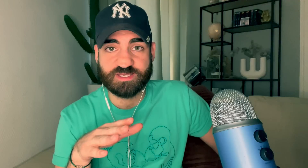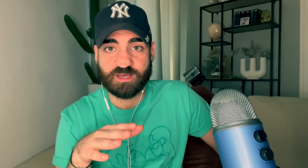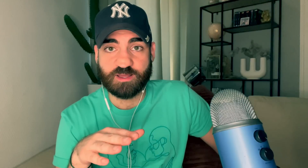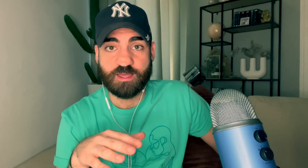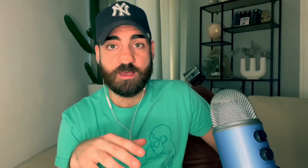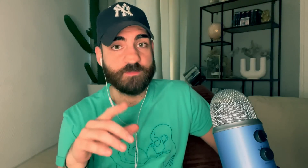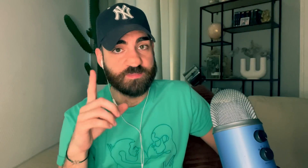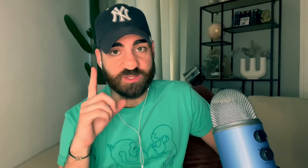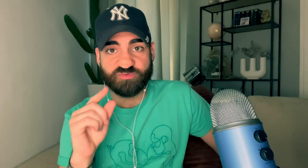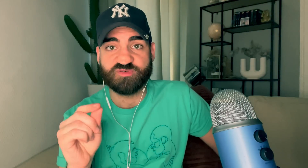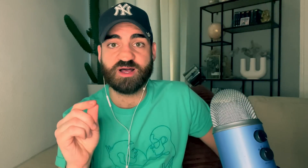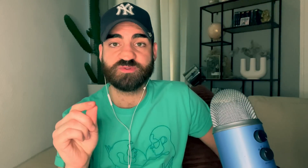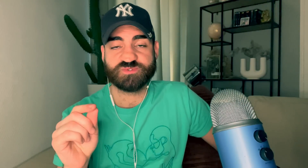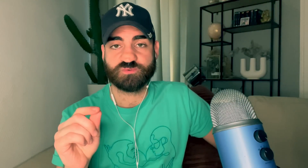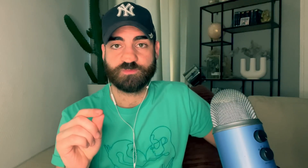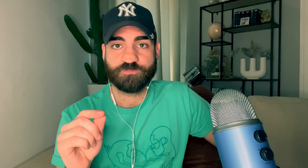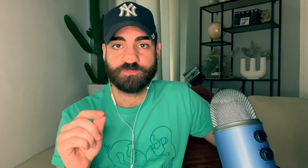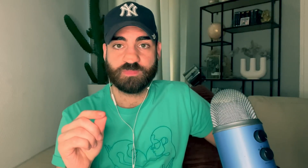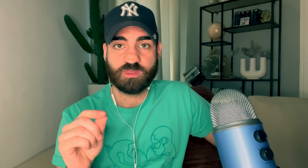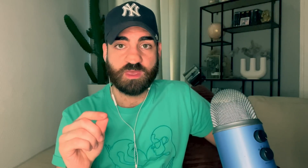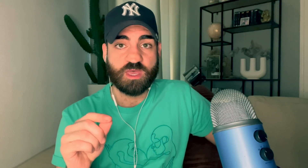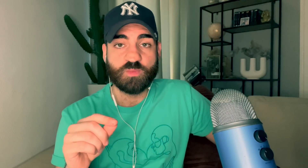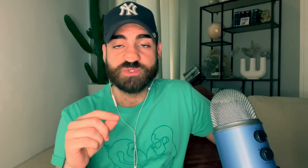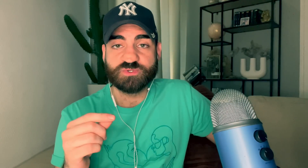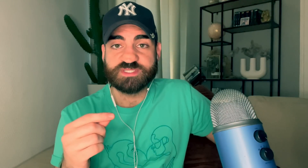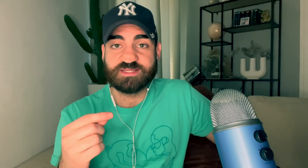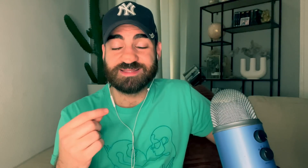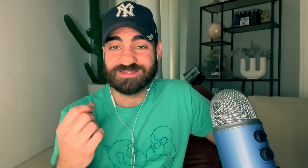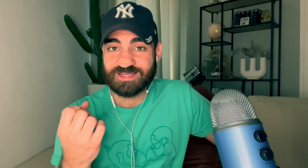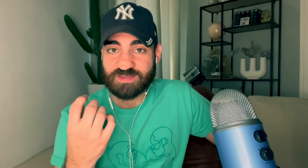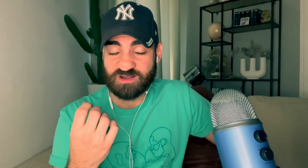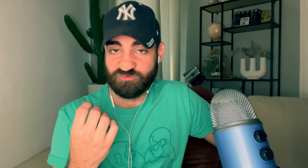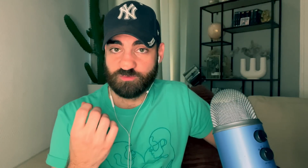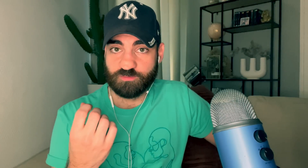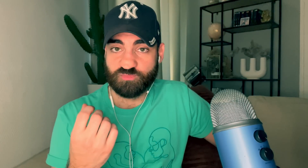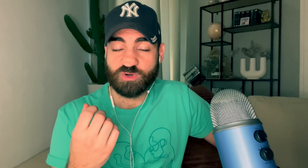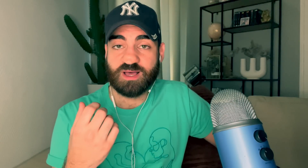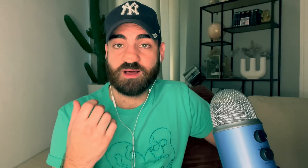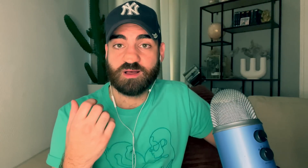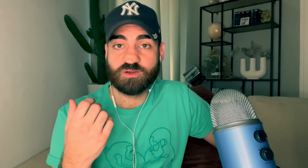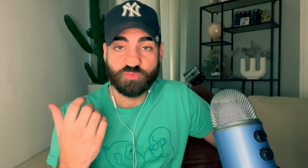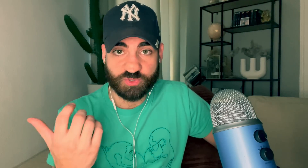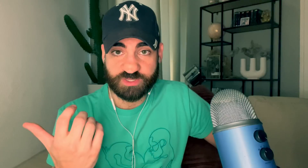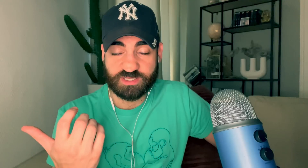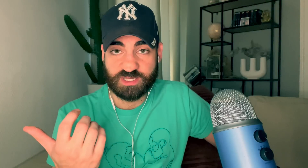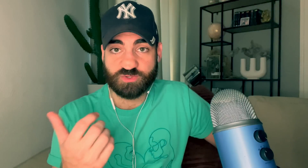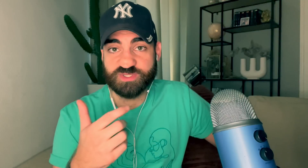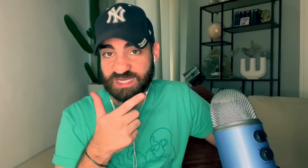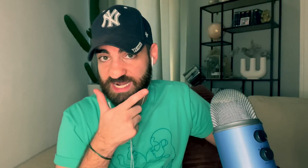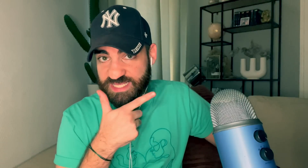manière, mais maintenant il faut faire attention, puisque ça a été très mal vu pour la communauté gay de dire